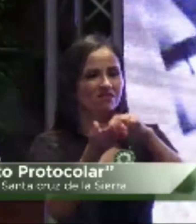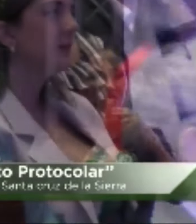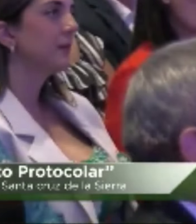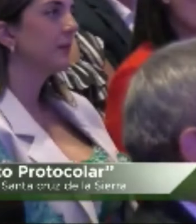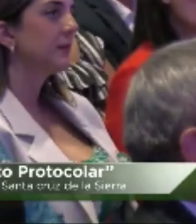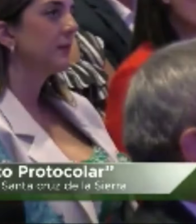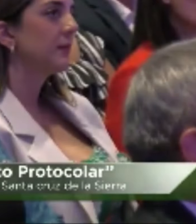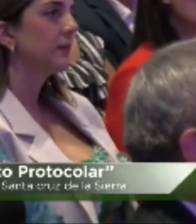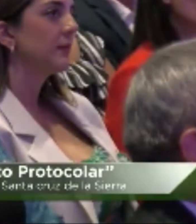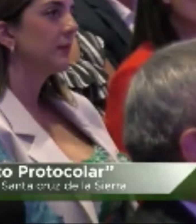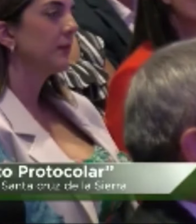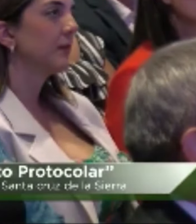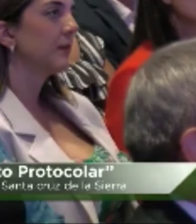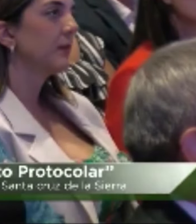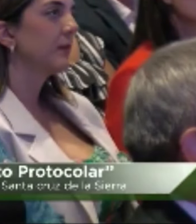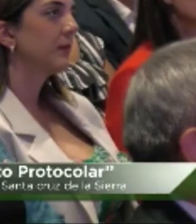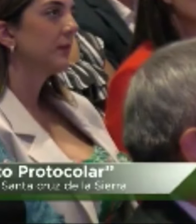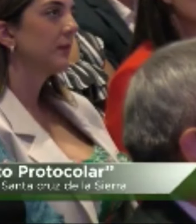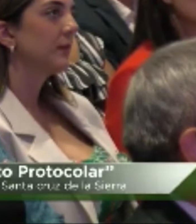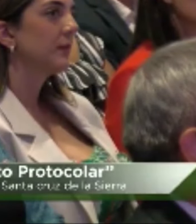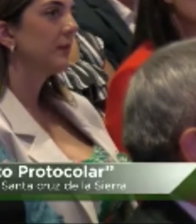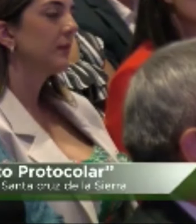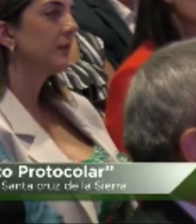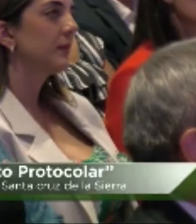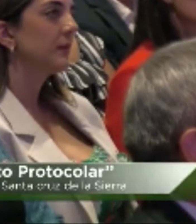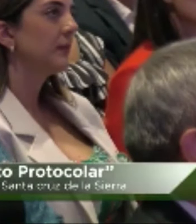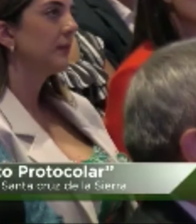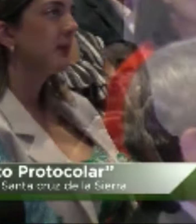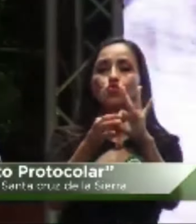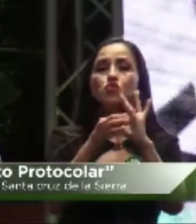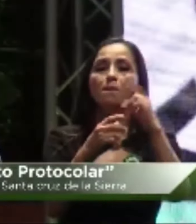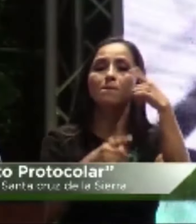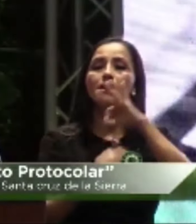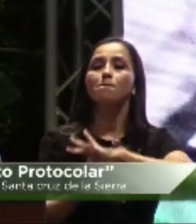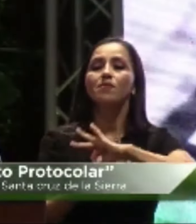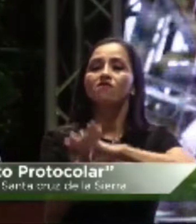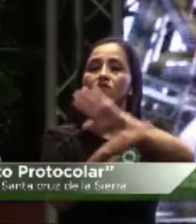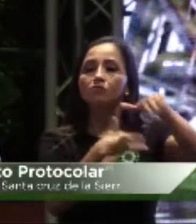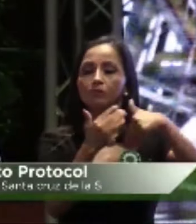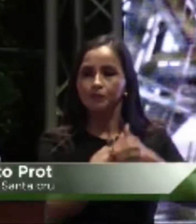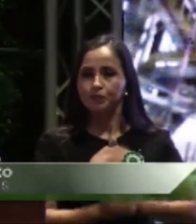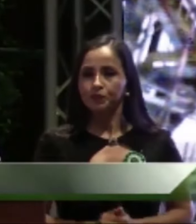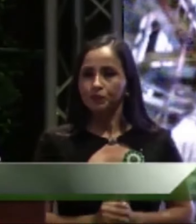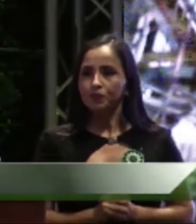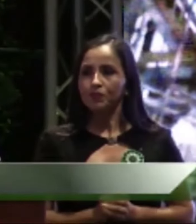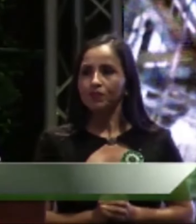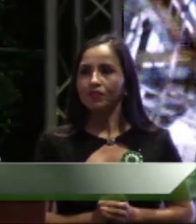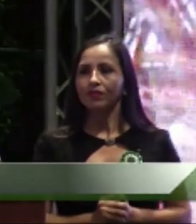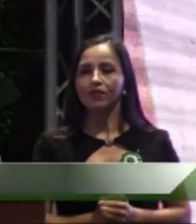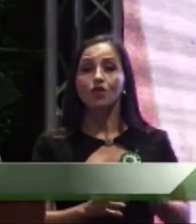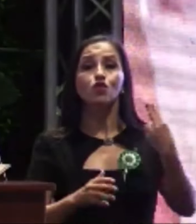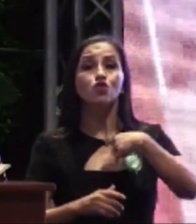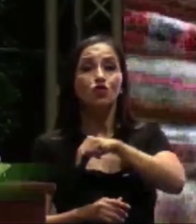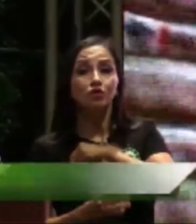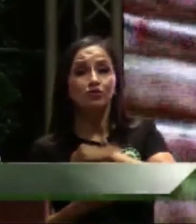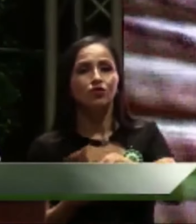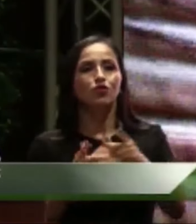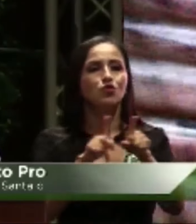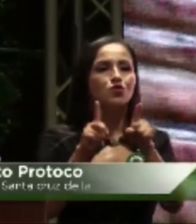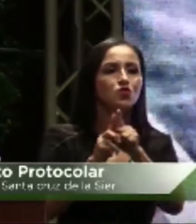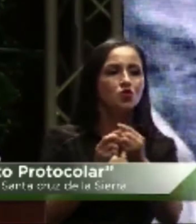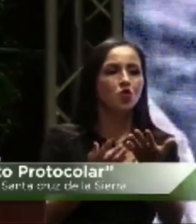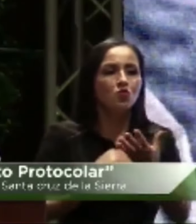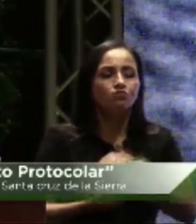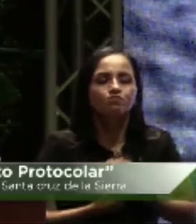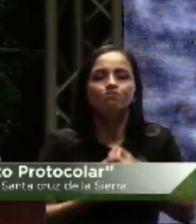esquemas. Unidos comenzaremos una nueva era para beneficio de todos. Sigamos siendo una inspiración